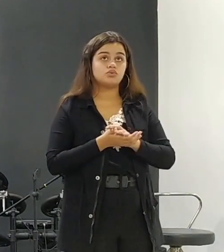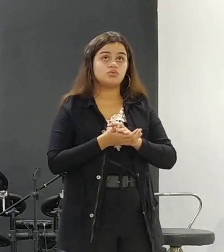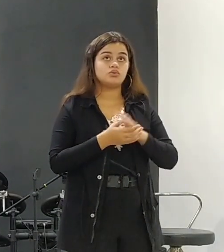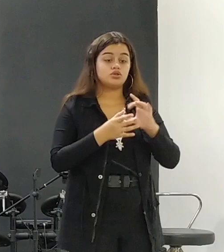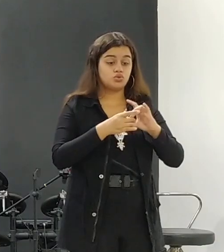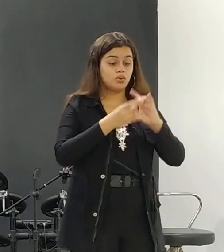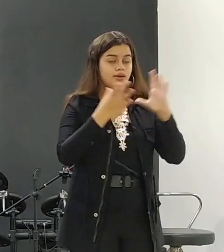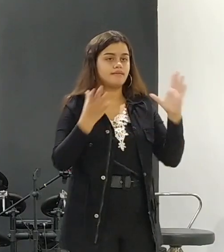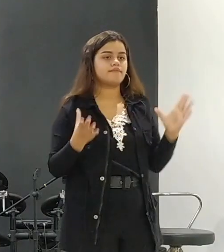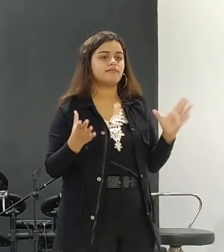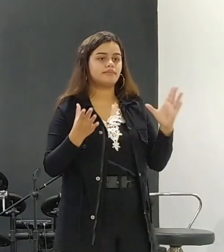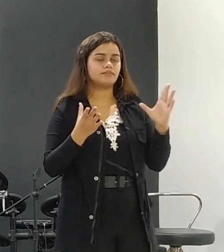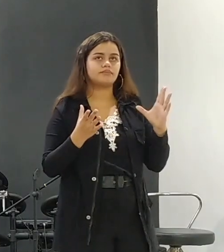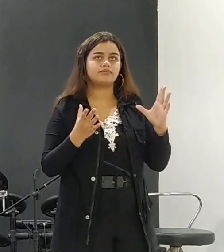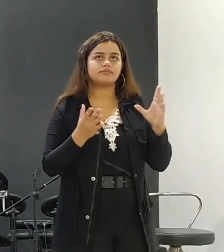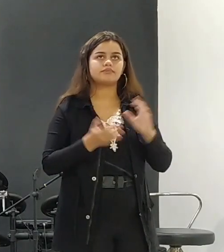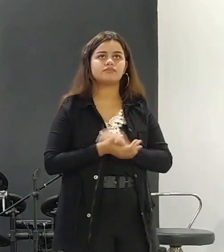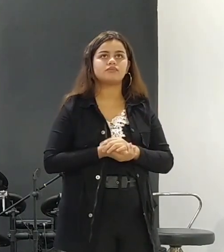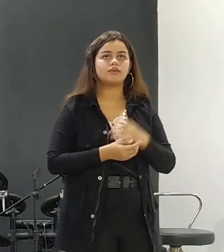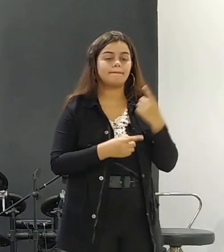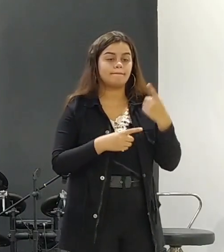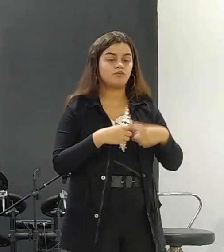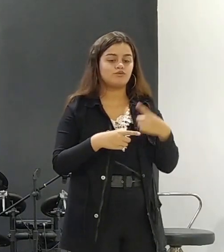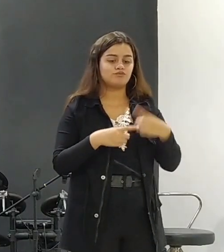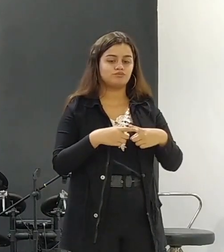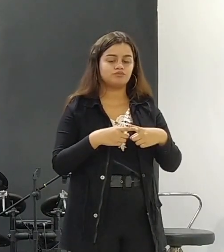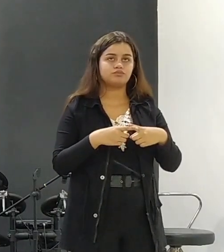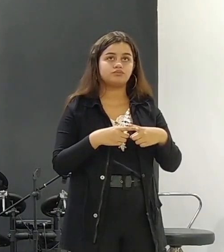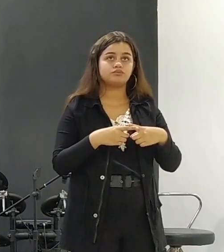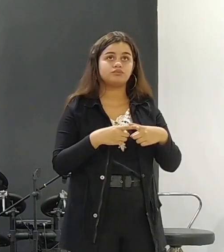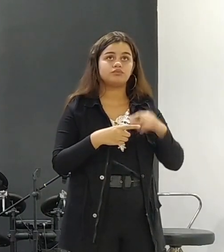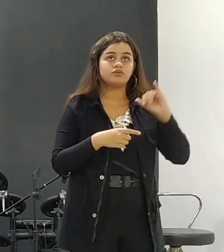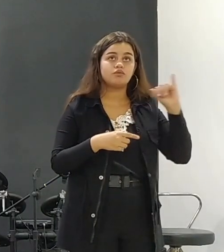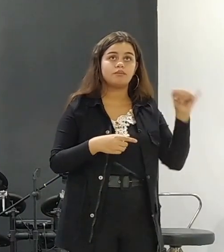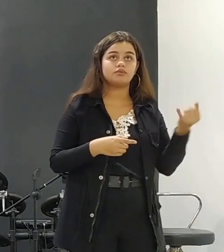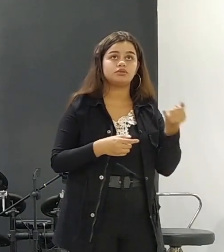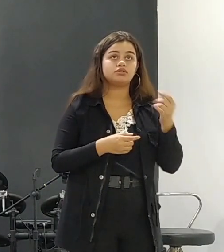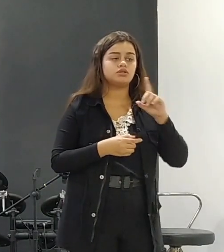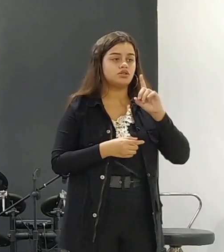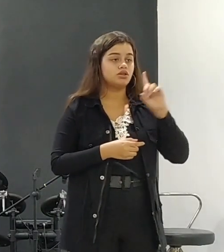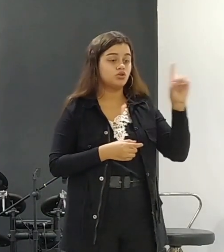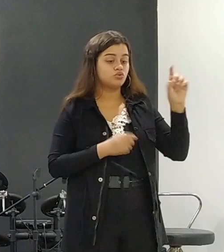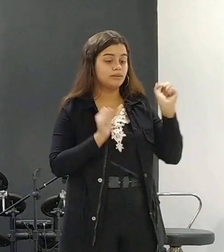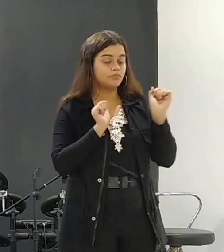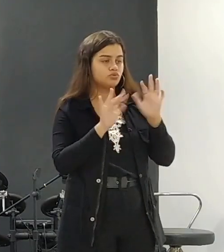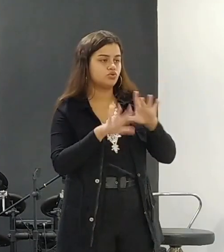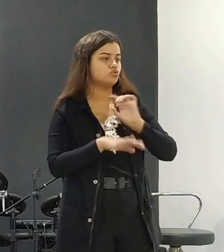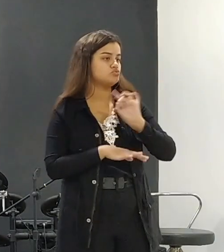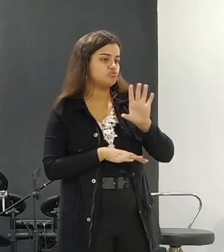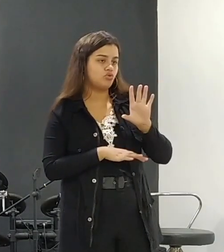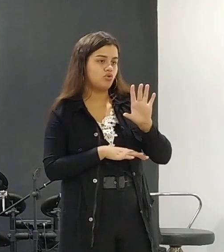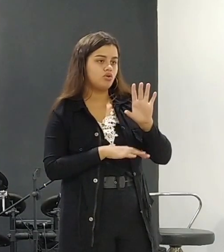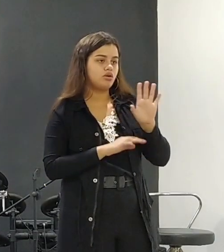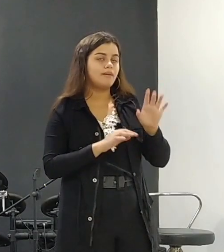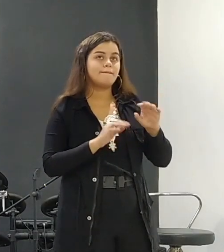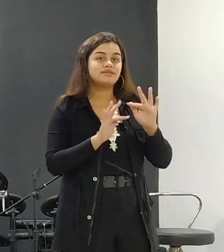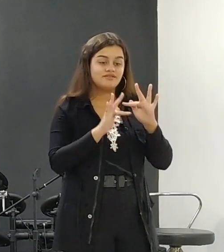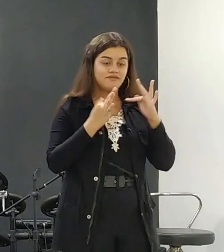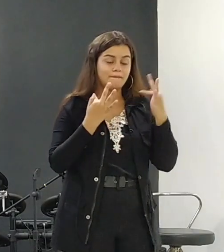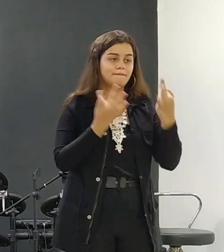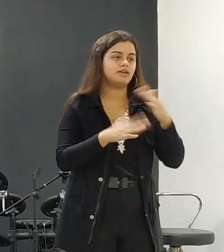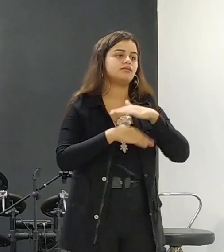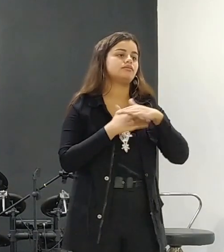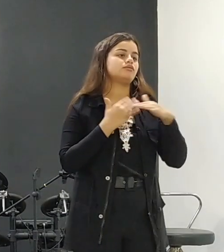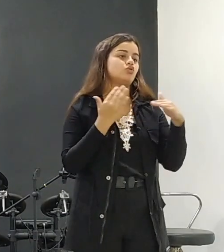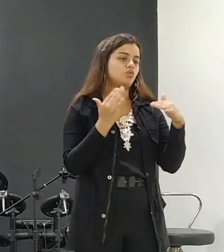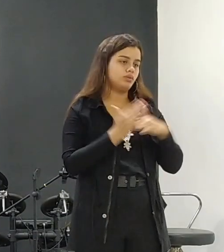o guarda da arca. E porque ele se prontificou, Deus abençoa não só ele, mas toda a sua família,